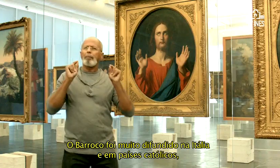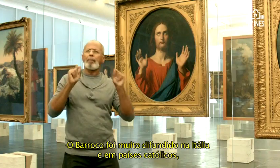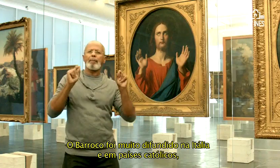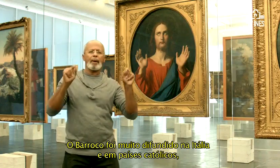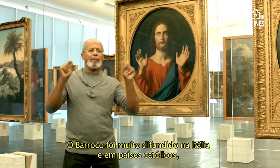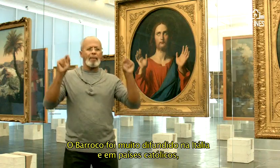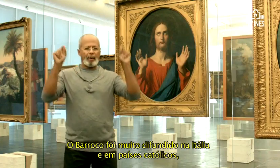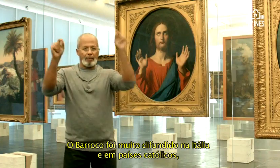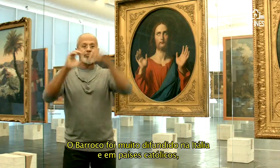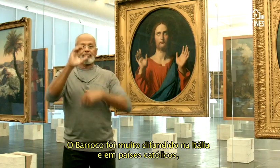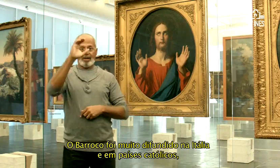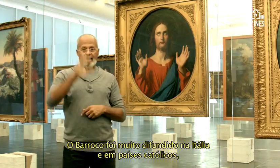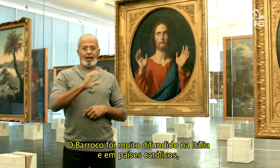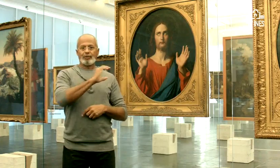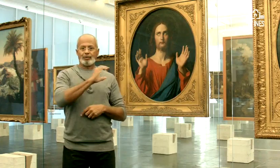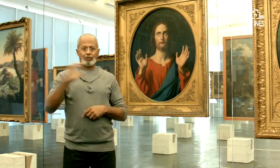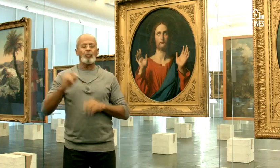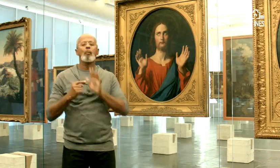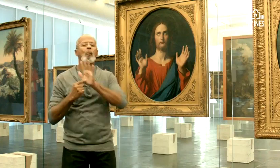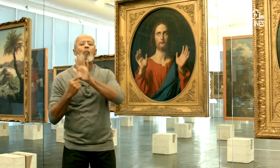e em países católicos,